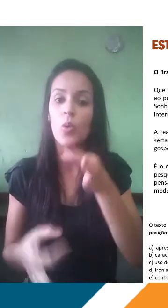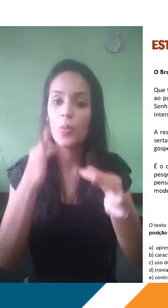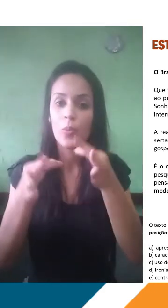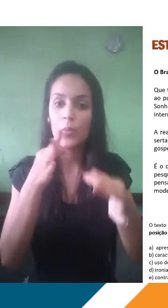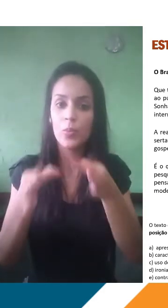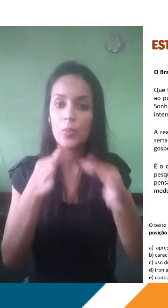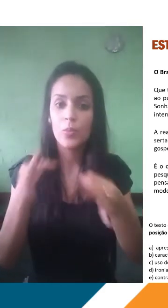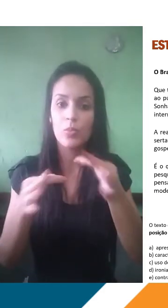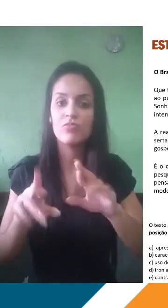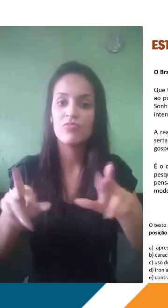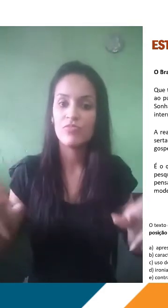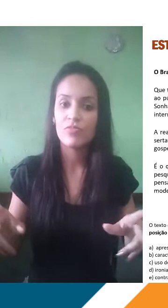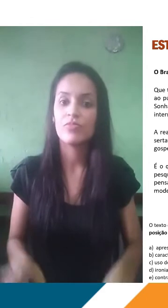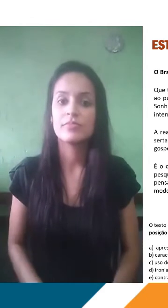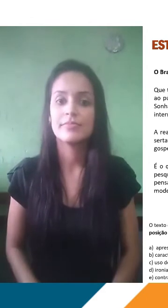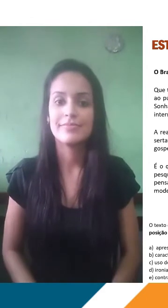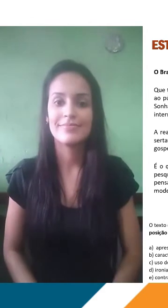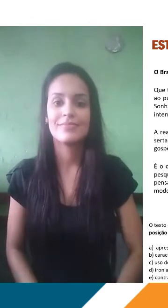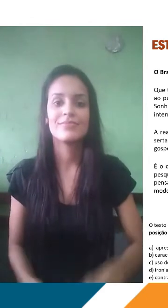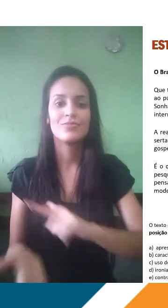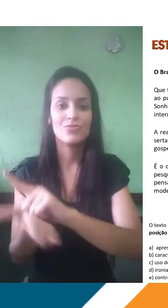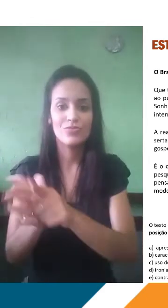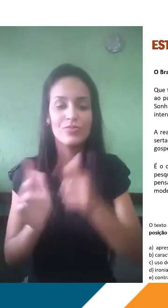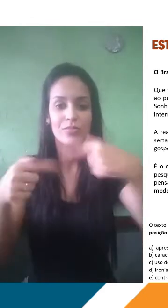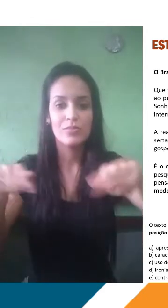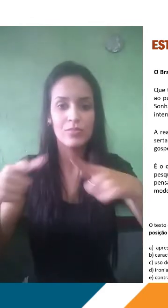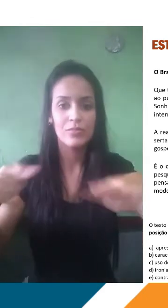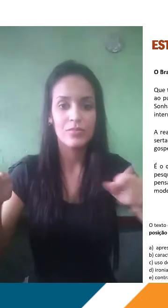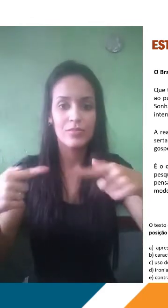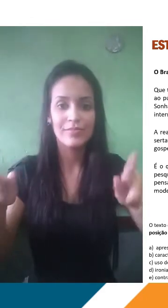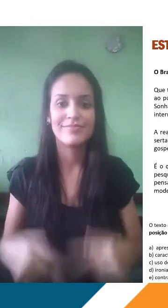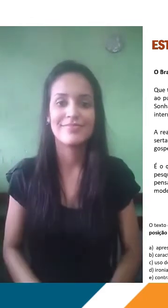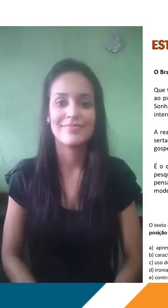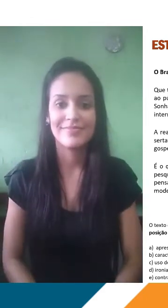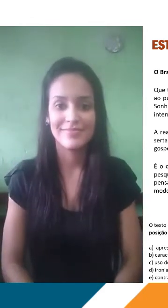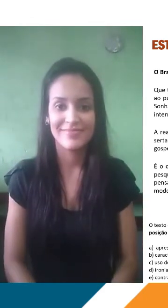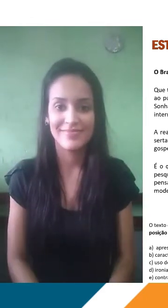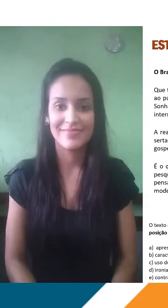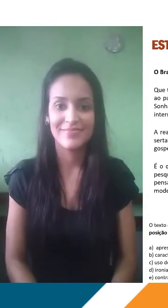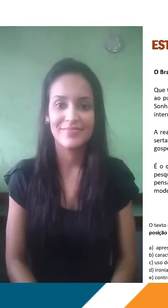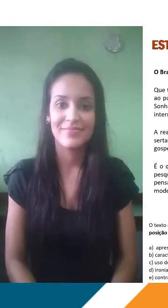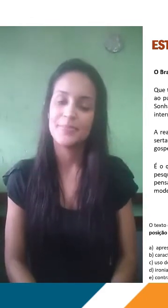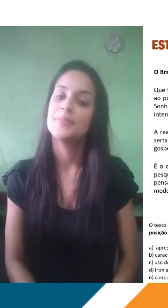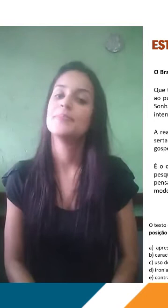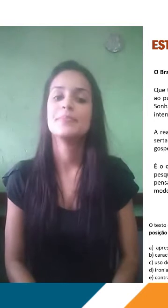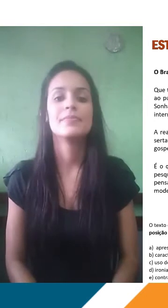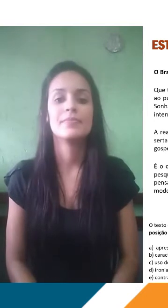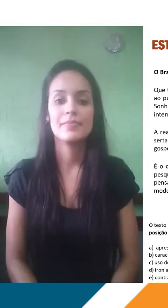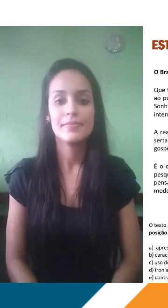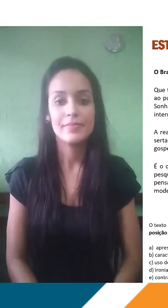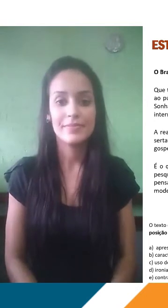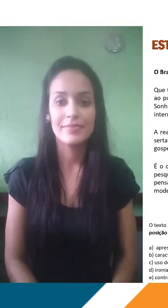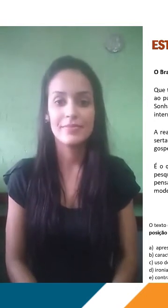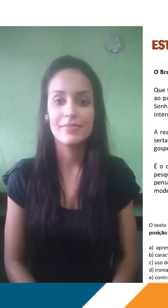Contudo, caracterizar não é necessariamente argumentar Nesse caso, funciona como maneira de descrição do contexto que